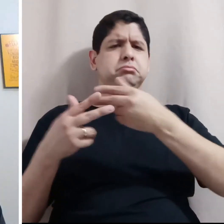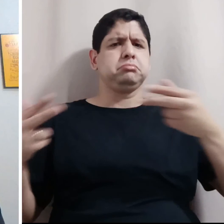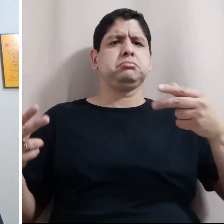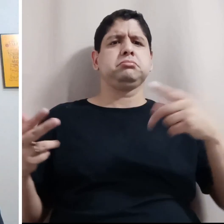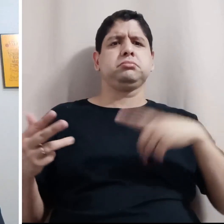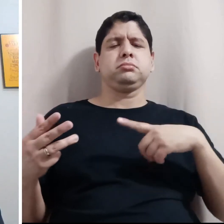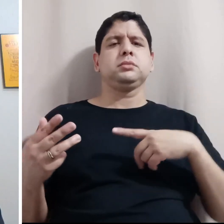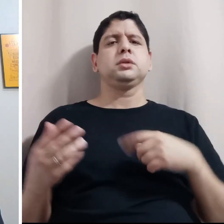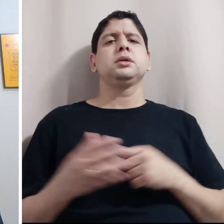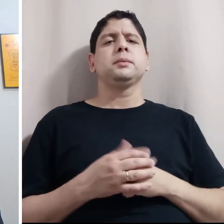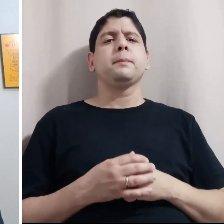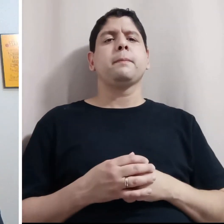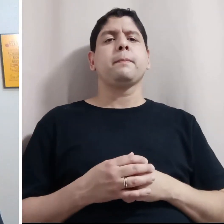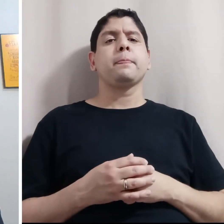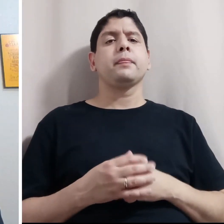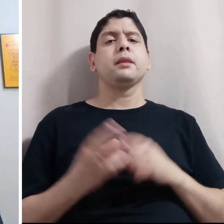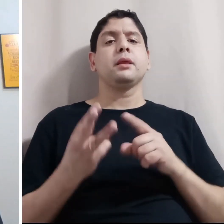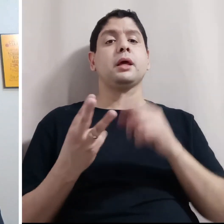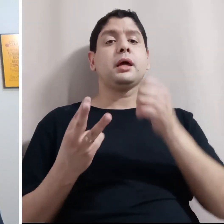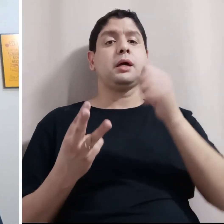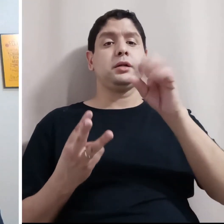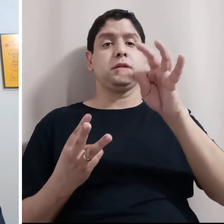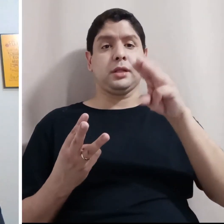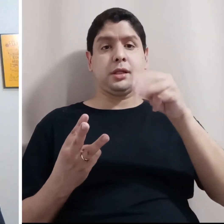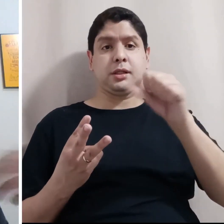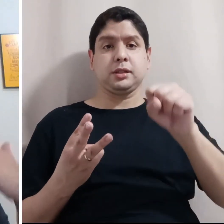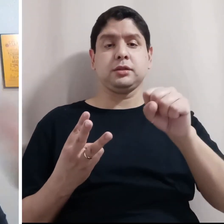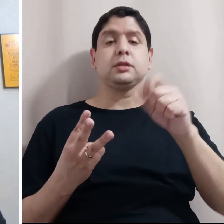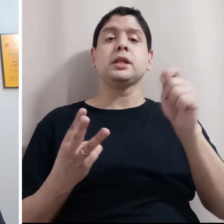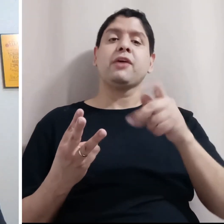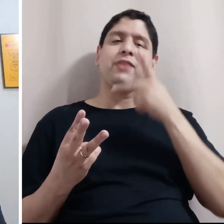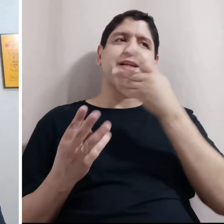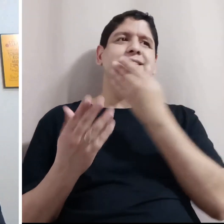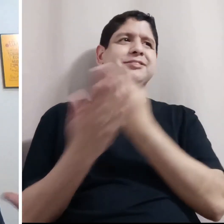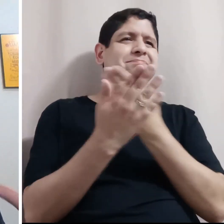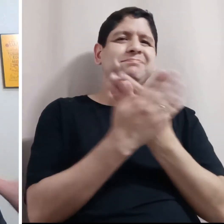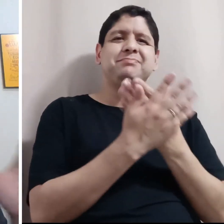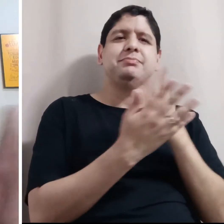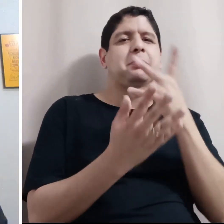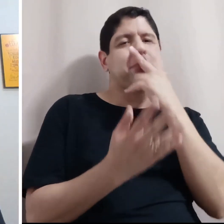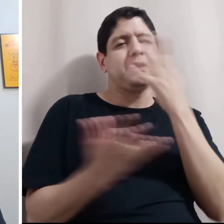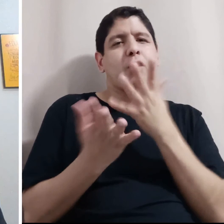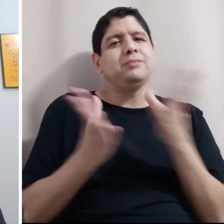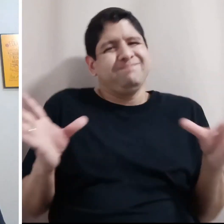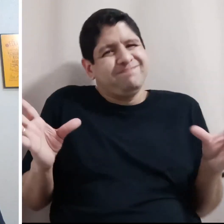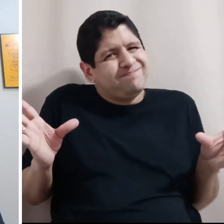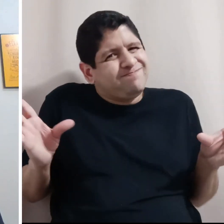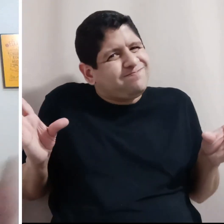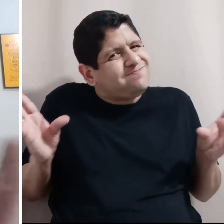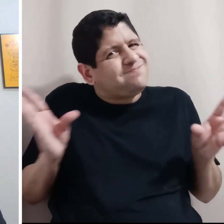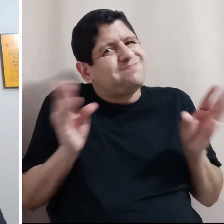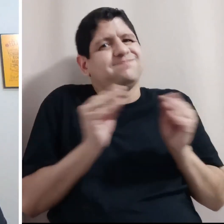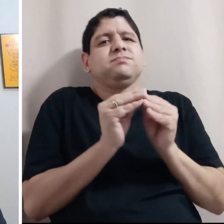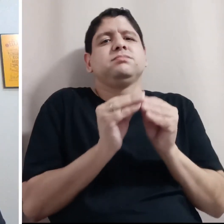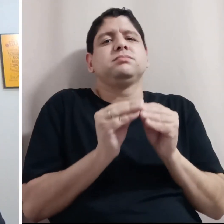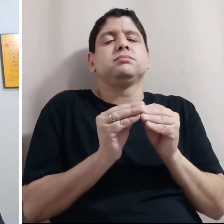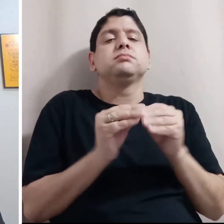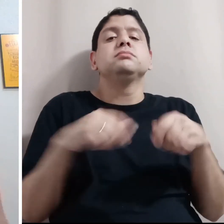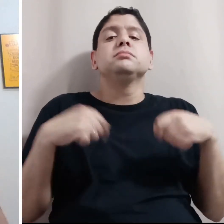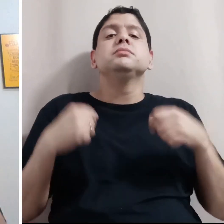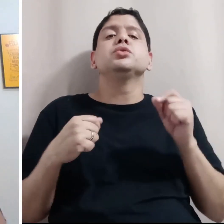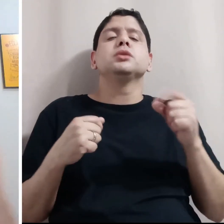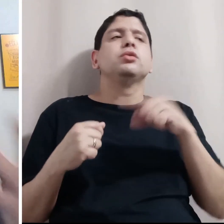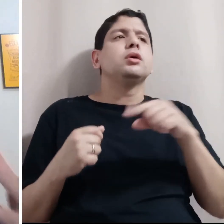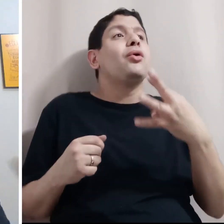deles merecia, né, até uma aula, mas como a gente, né, está resumindo tudo, né, a gente precisa resumir